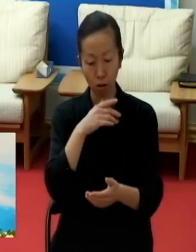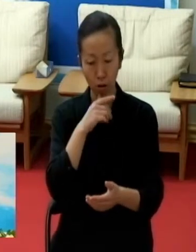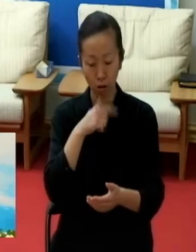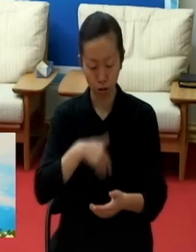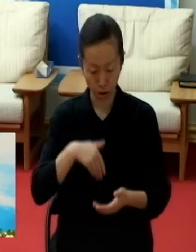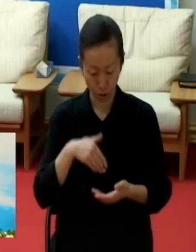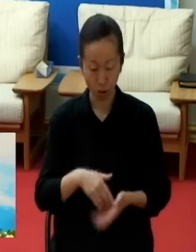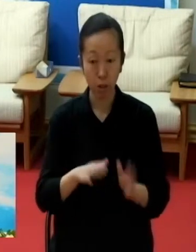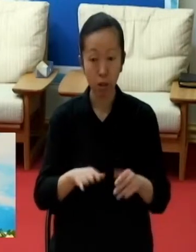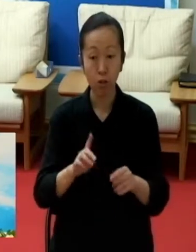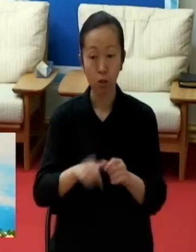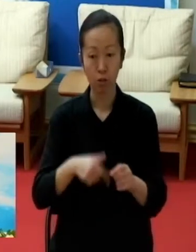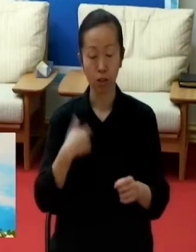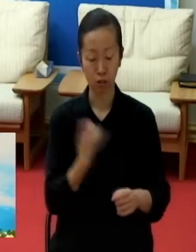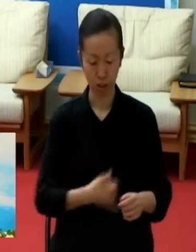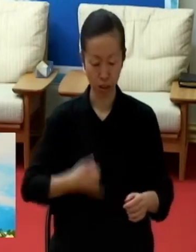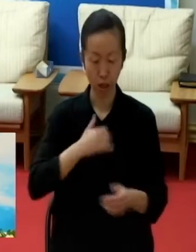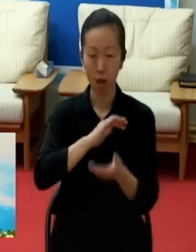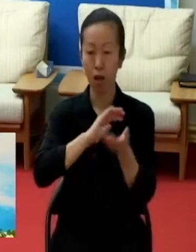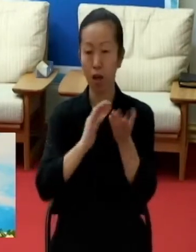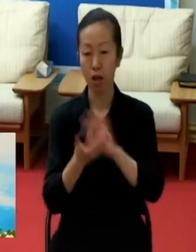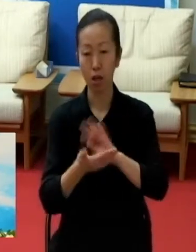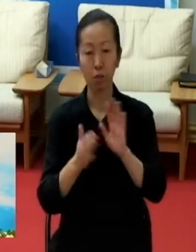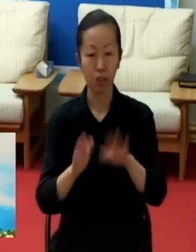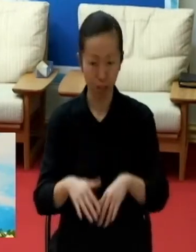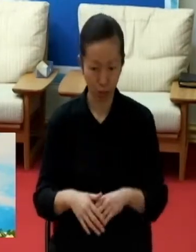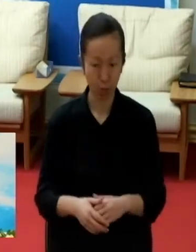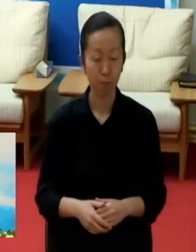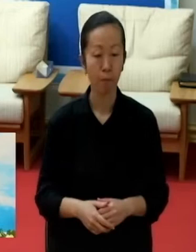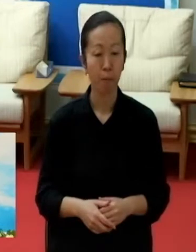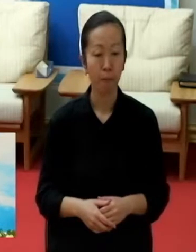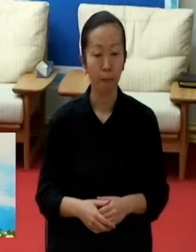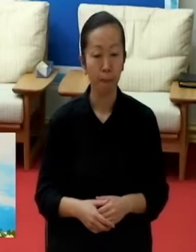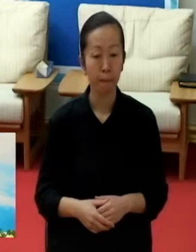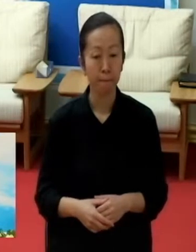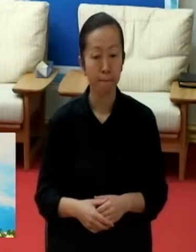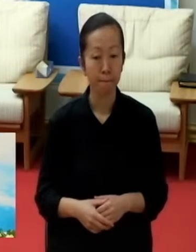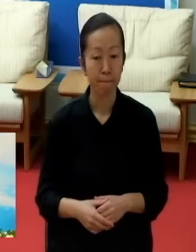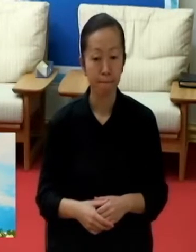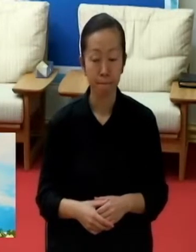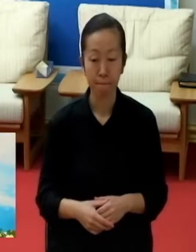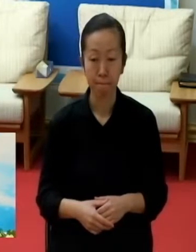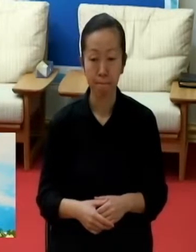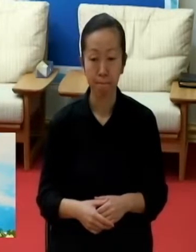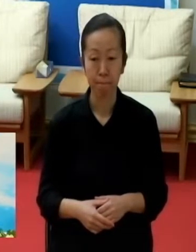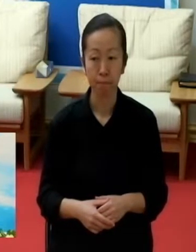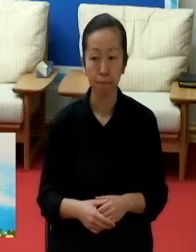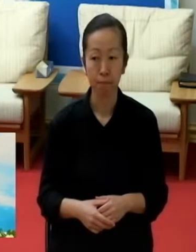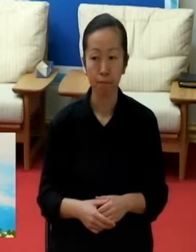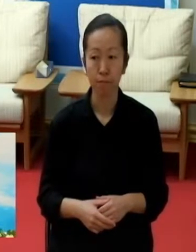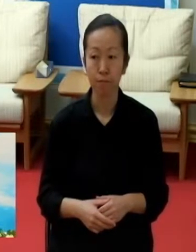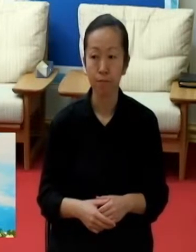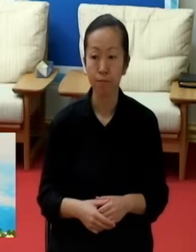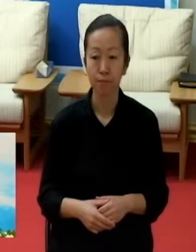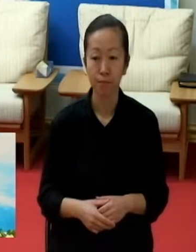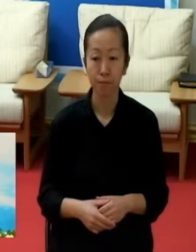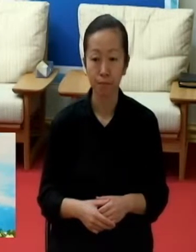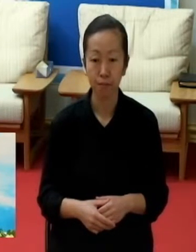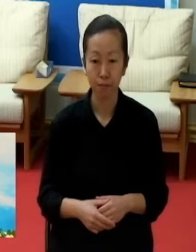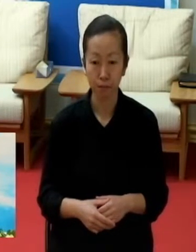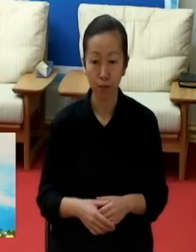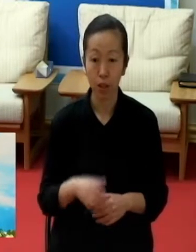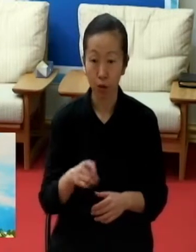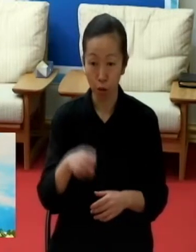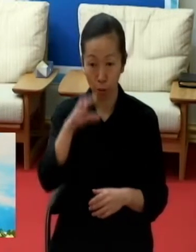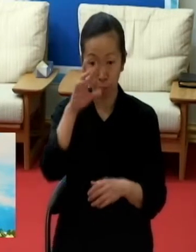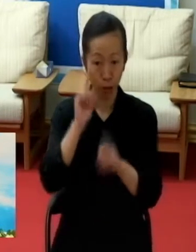時私の人生が変わりました。 그 말씀을 들으면서 저에게 부딪혀온 메시지가 있습니다.